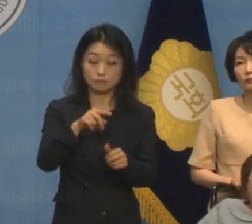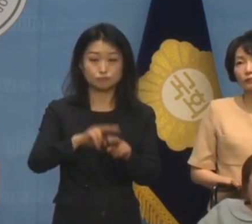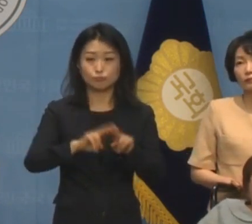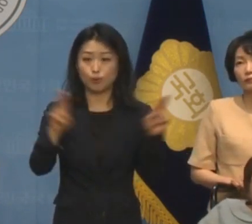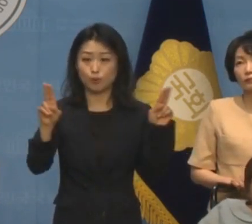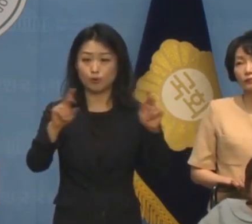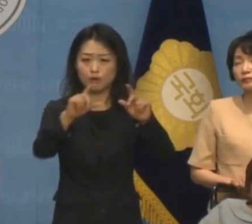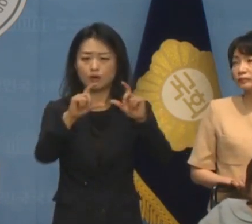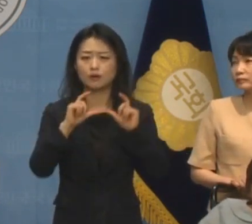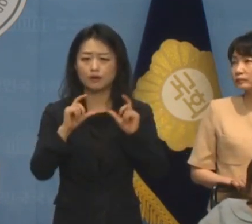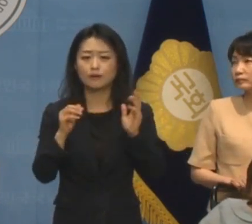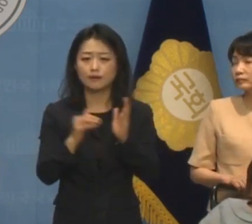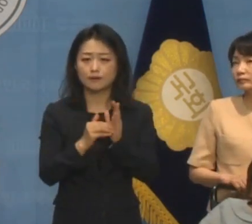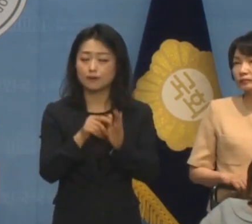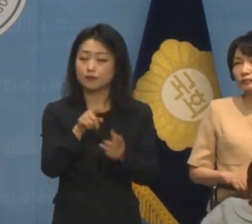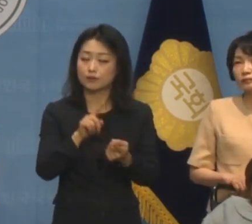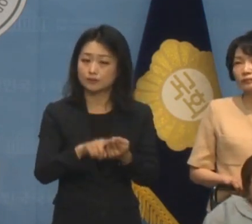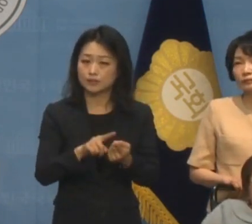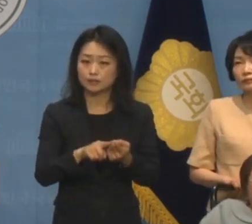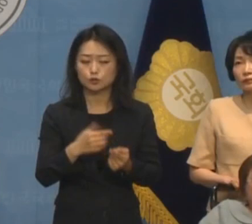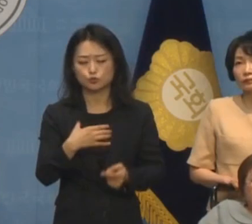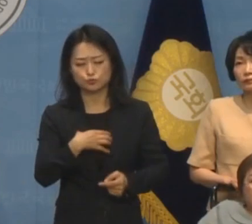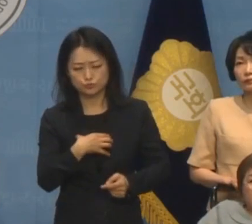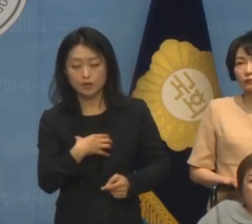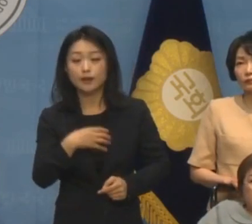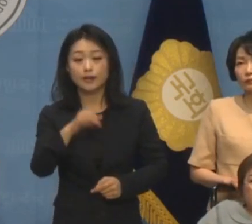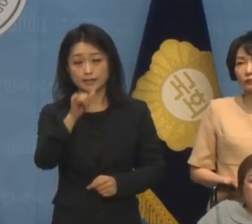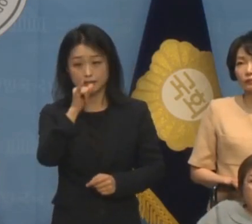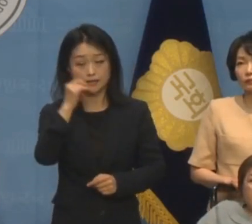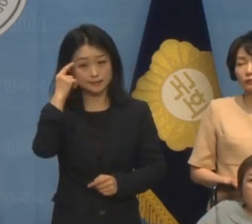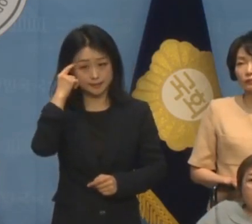우리는 그거에 대해서 많은 우려를 하고 있습니다.